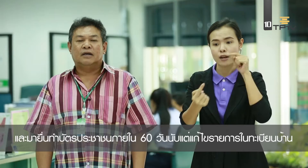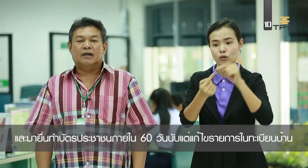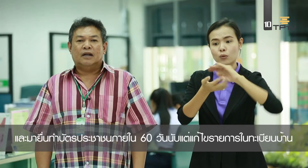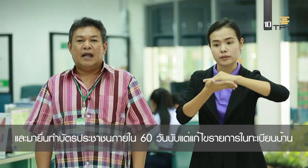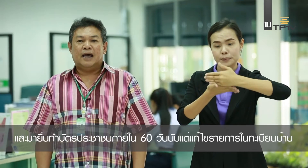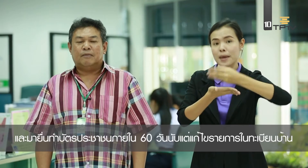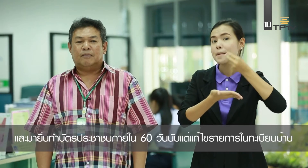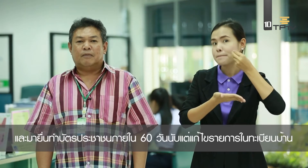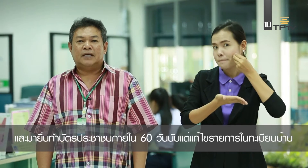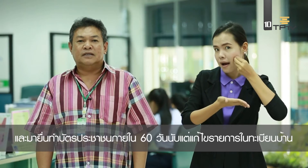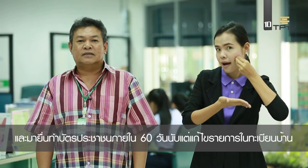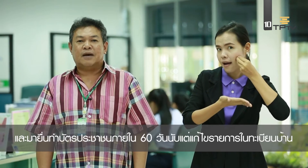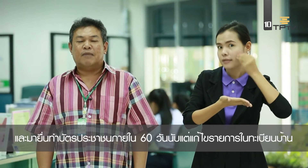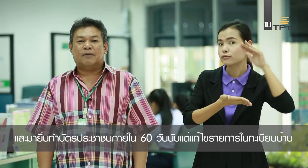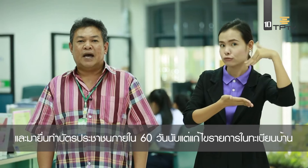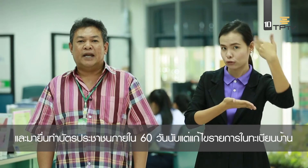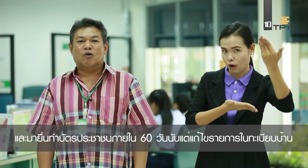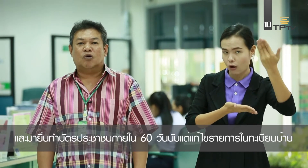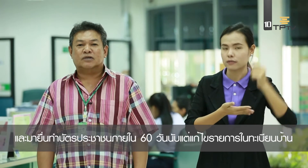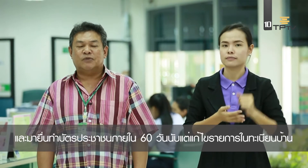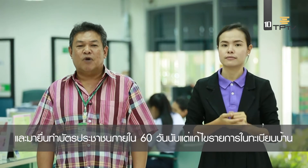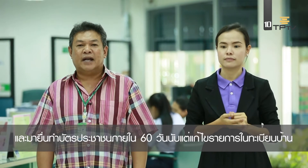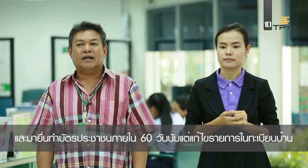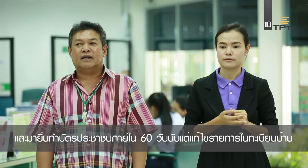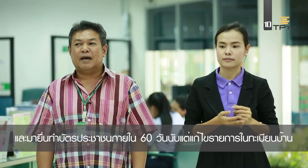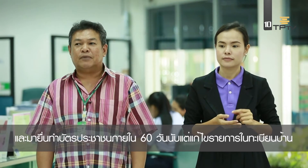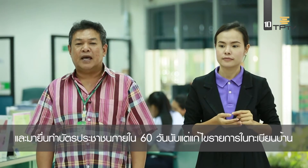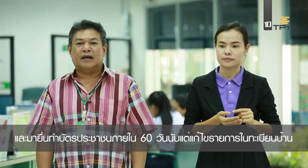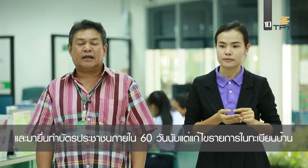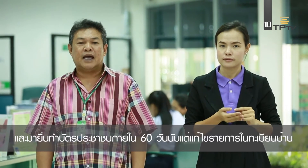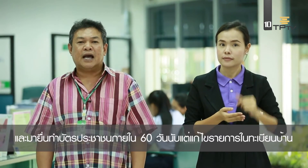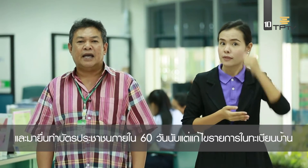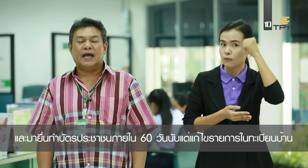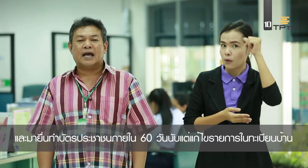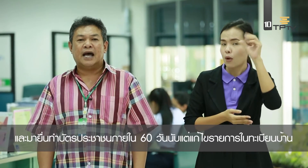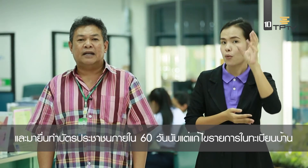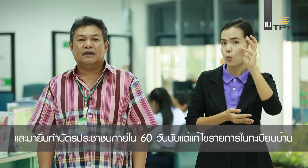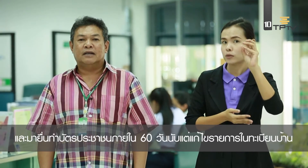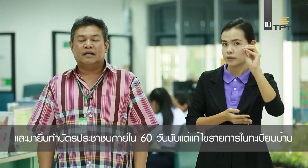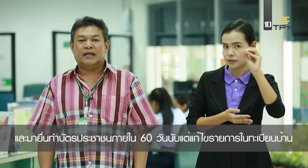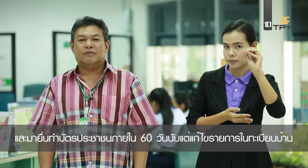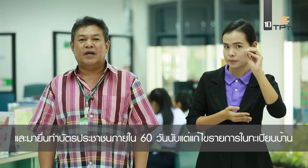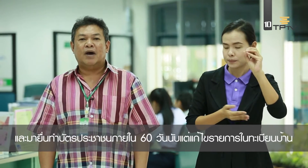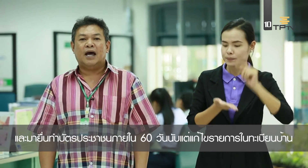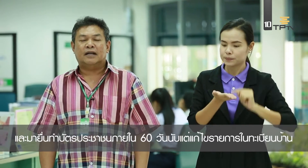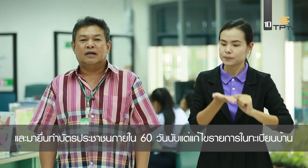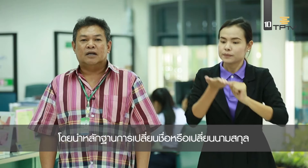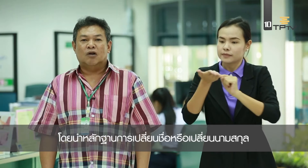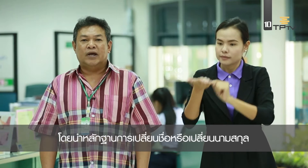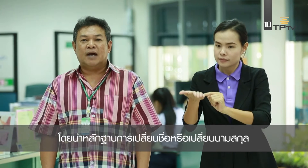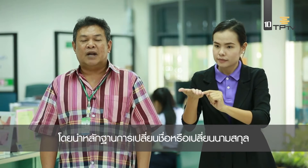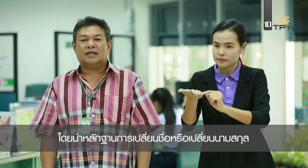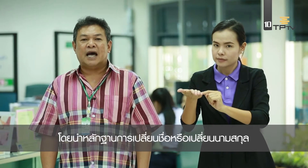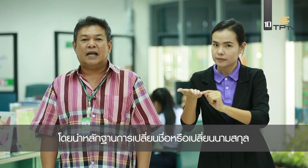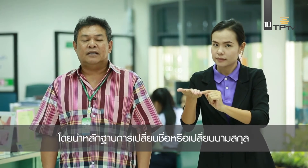อนและมายื่นทำบัตรภายใน60วันนับแต่แก้ไขรายการในทะเบียนบ้าน